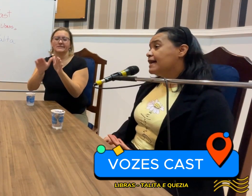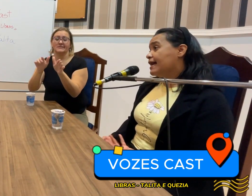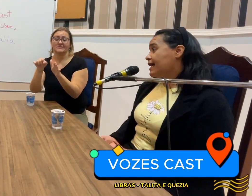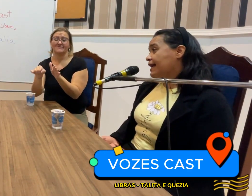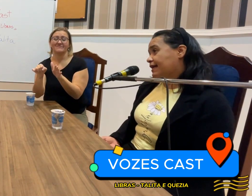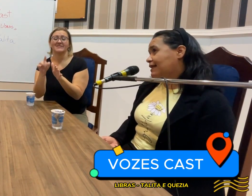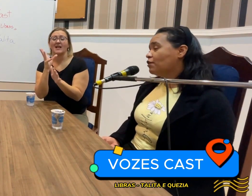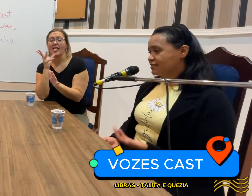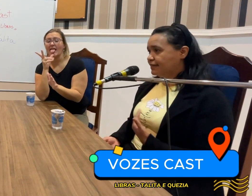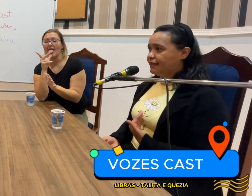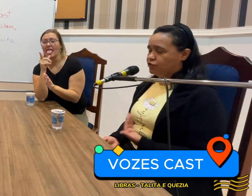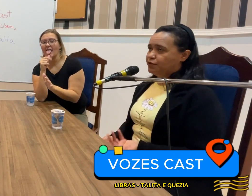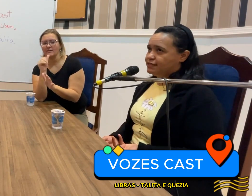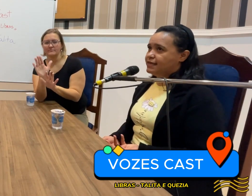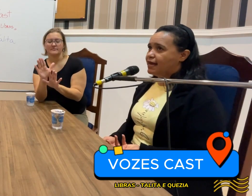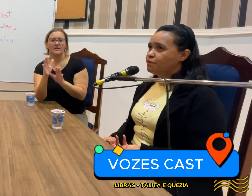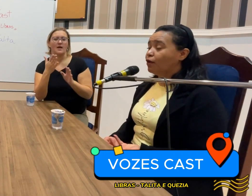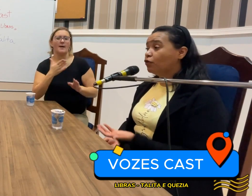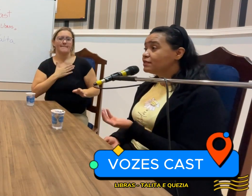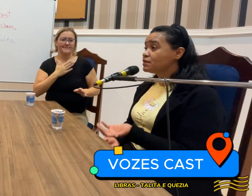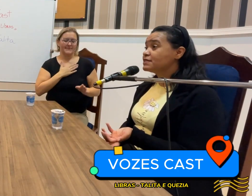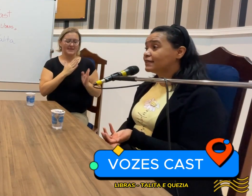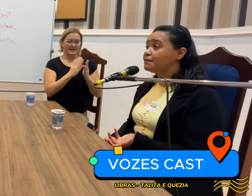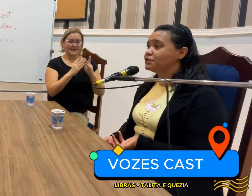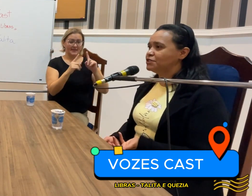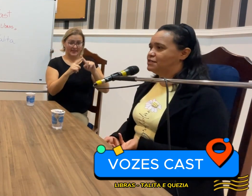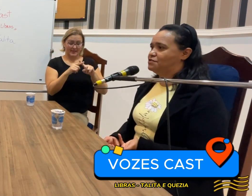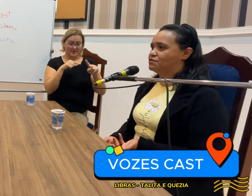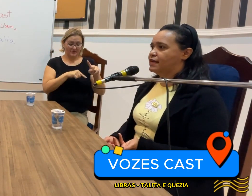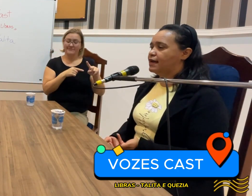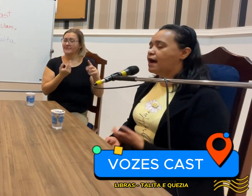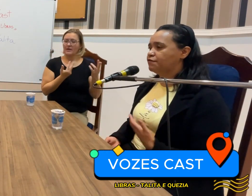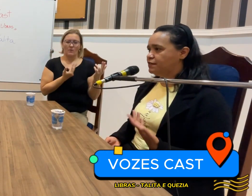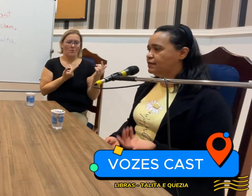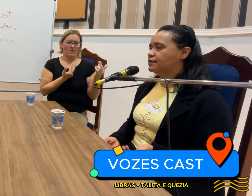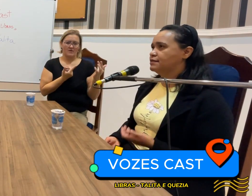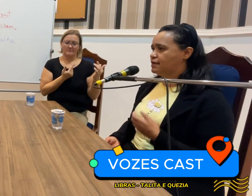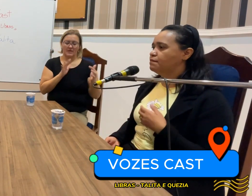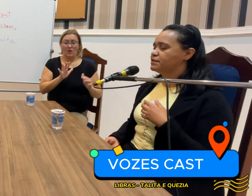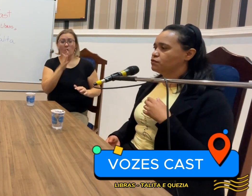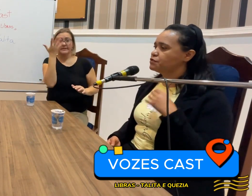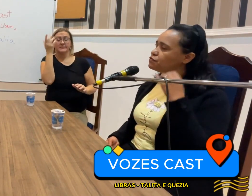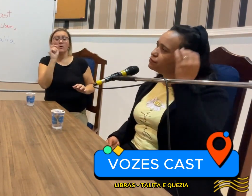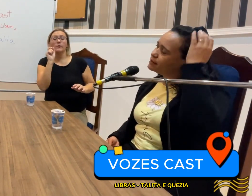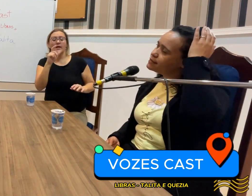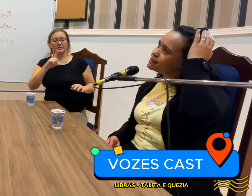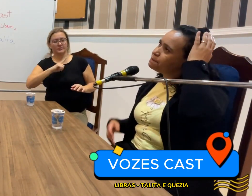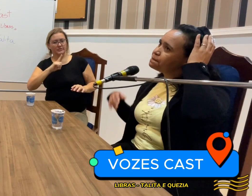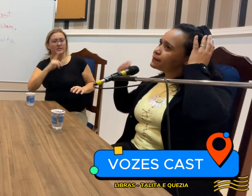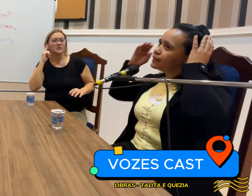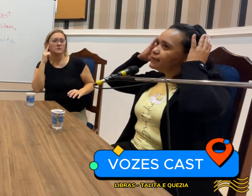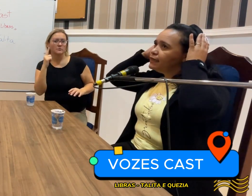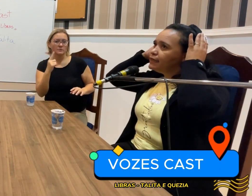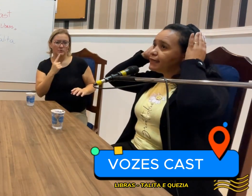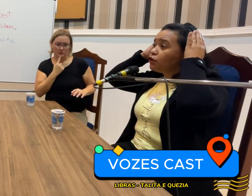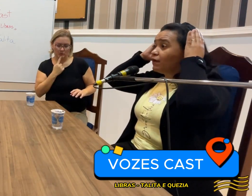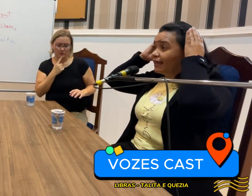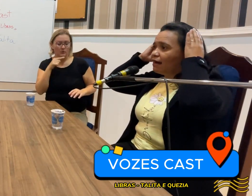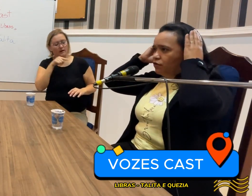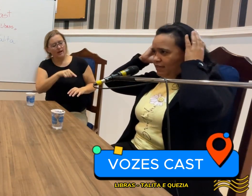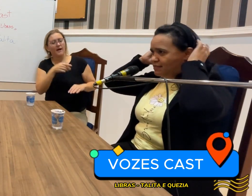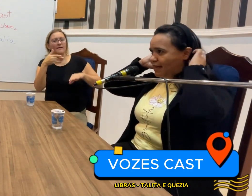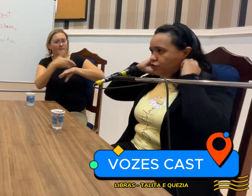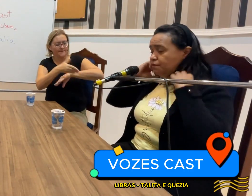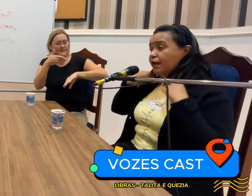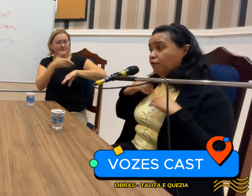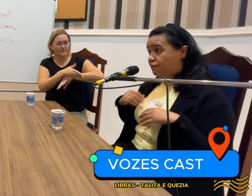né? Na nossa igreja, por exemplo, aconteceu exatamente isso, né? Havia, sim, pessoas surdas que